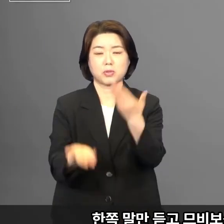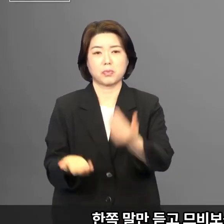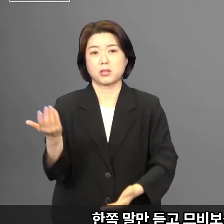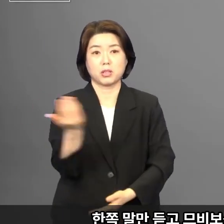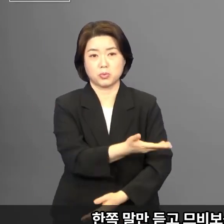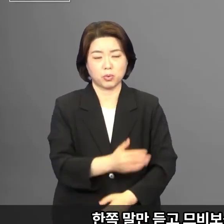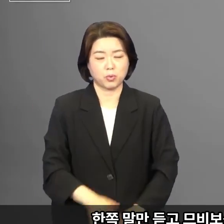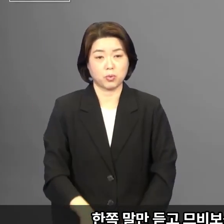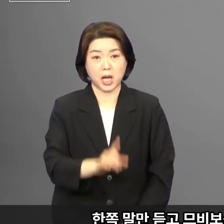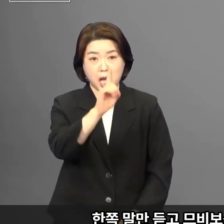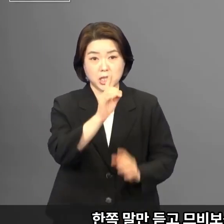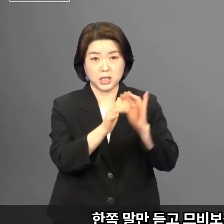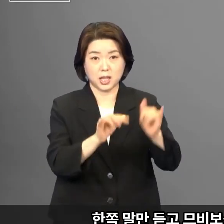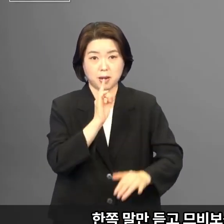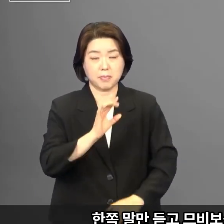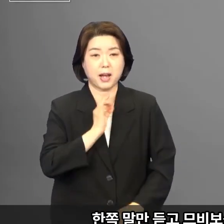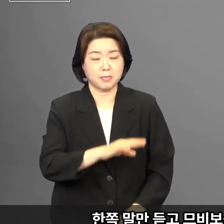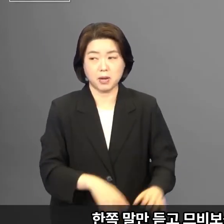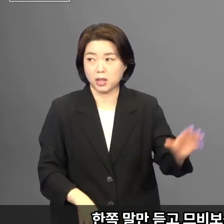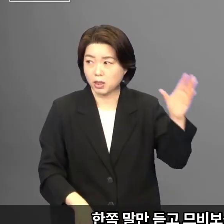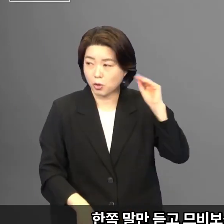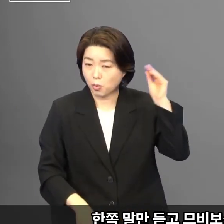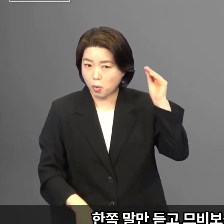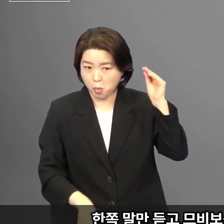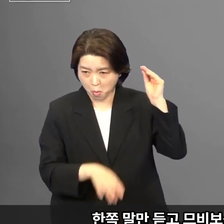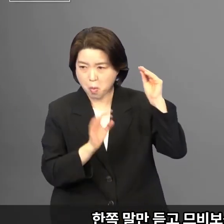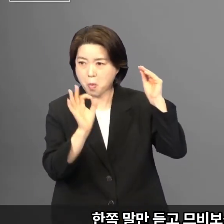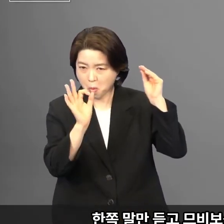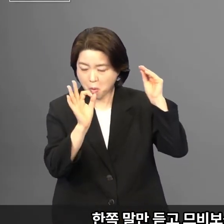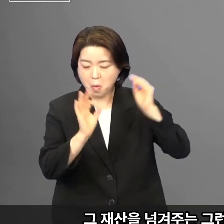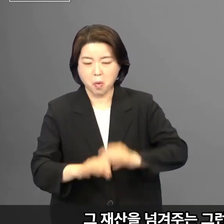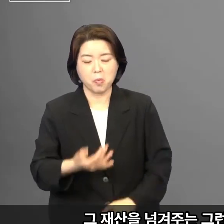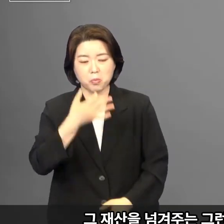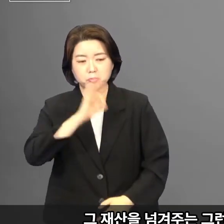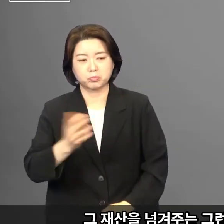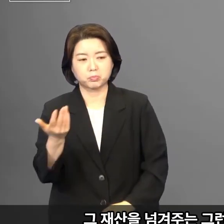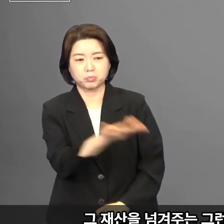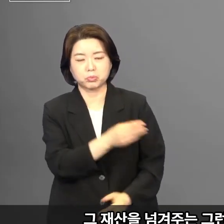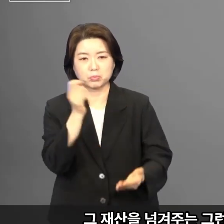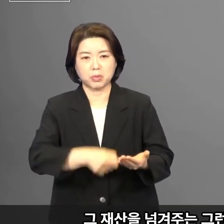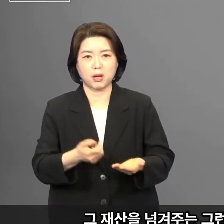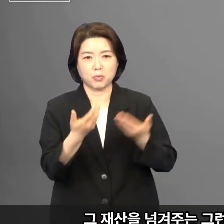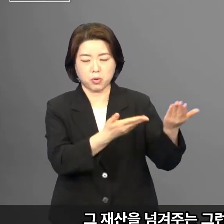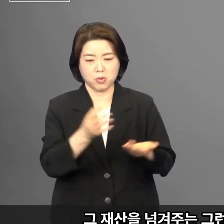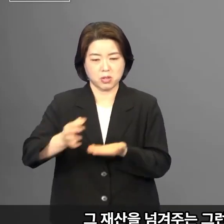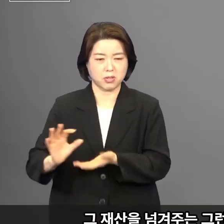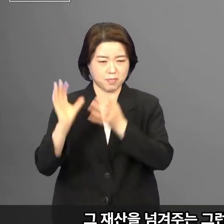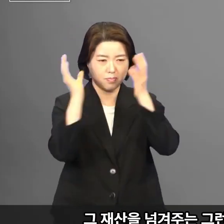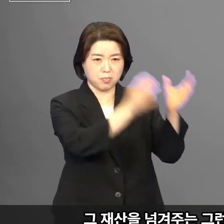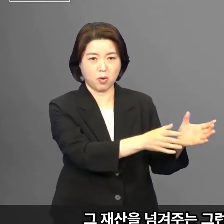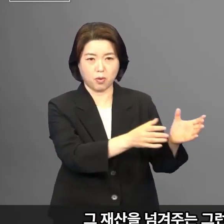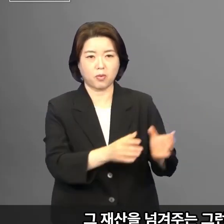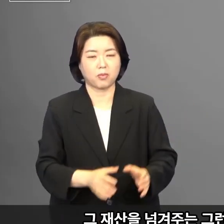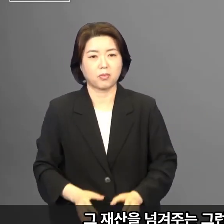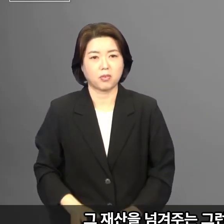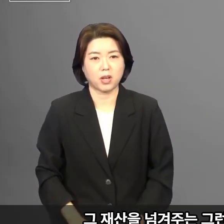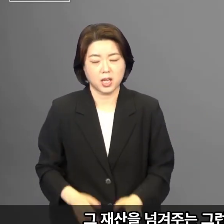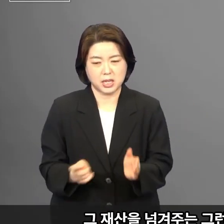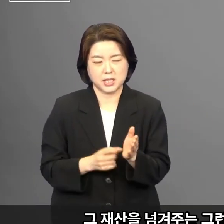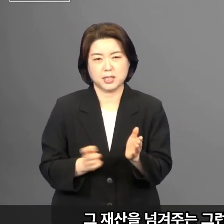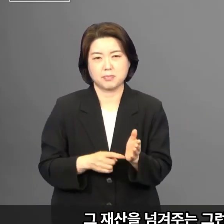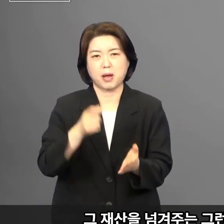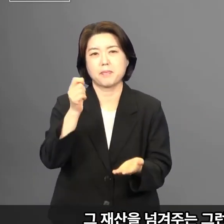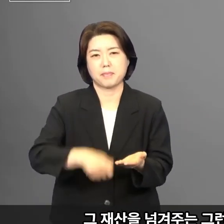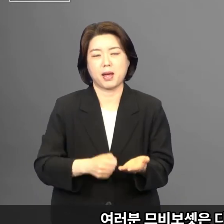한쪽 말만 듣고 무비보셋에게 유리한 판결을 내려서 그 재산을 넘겨주는 그런 성급한